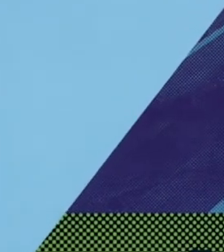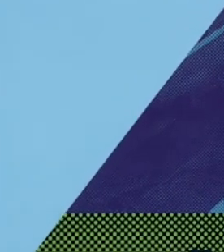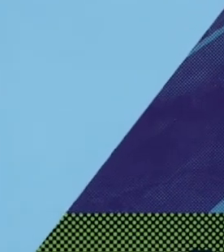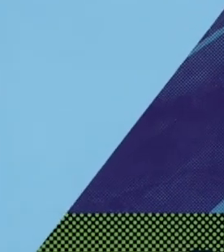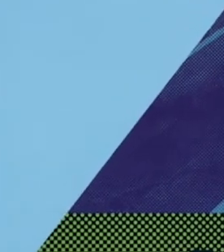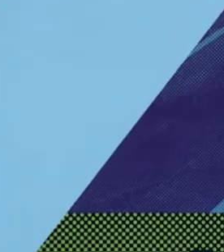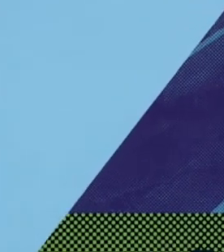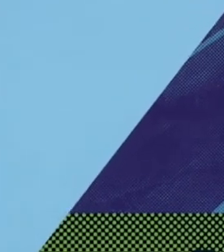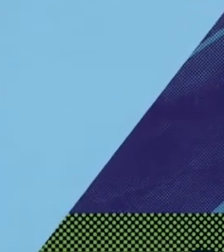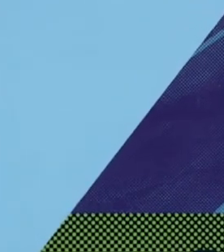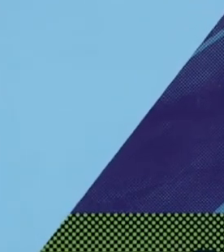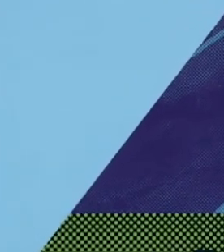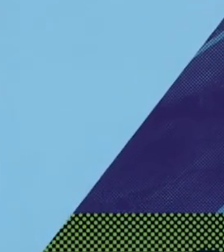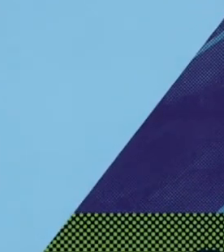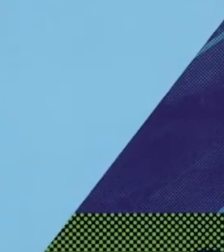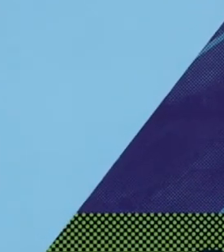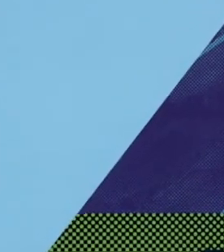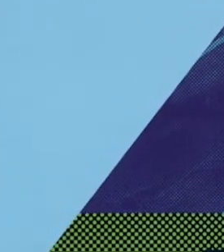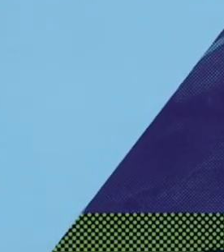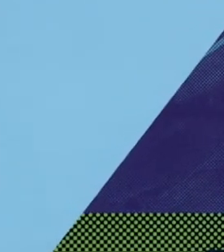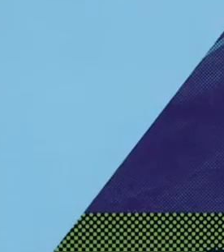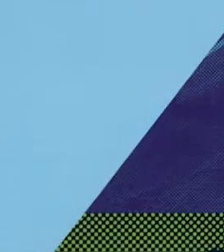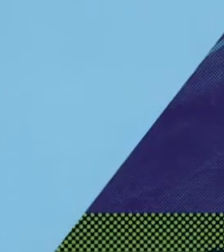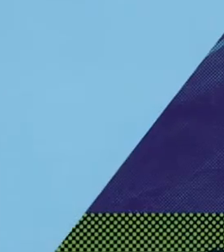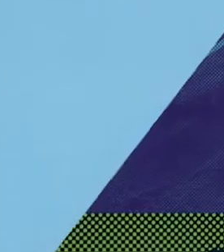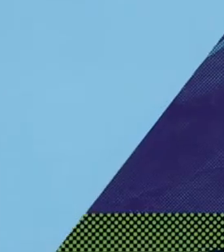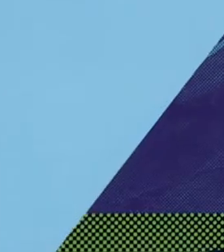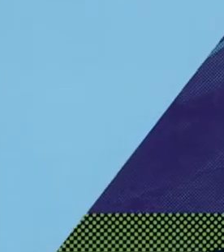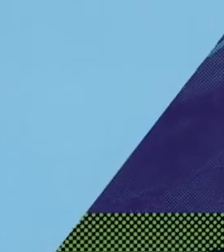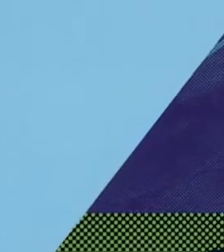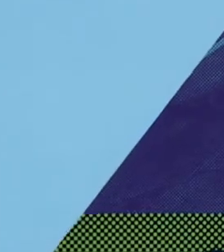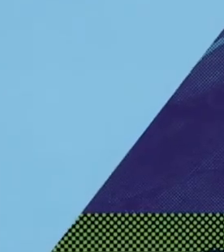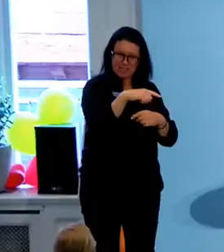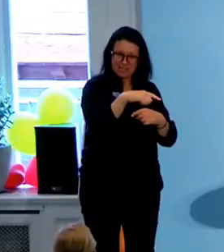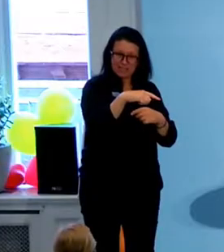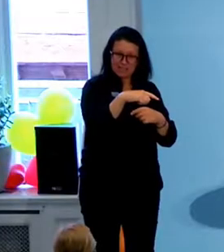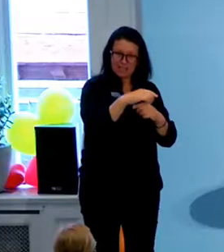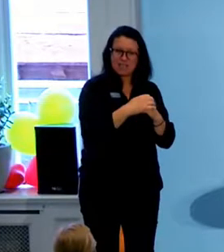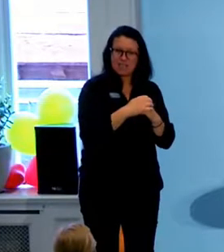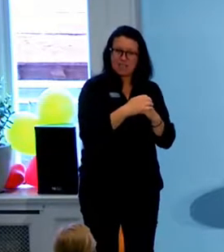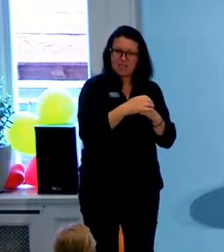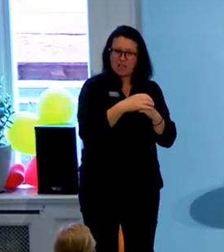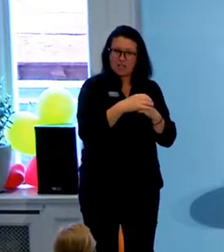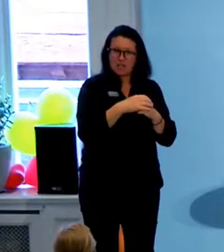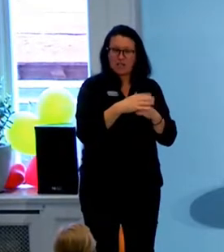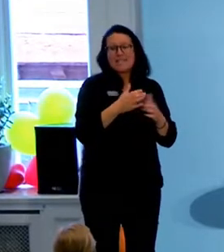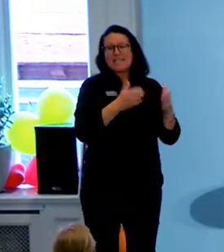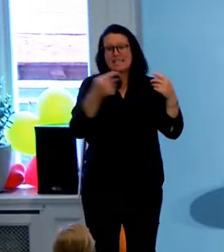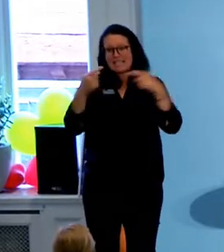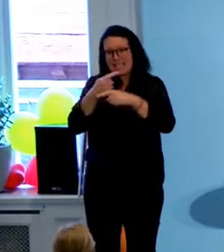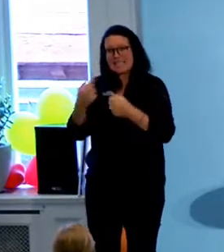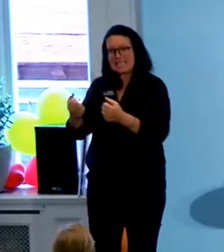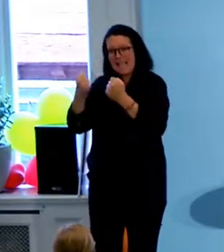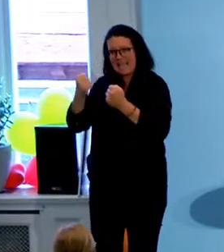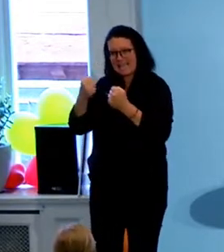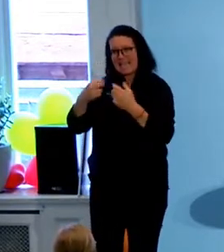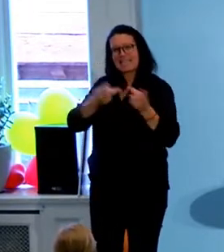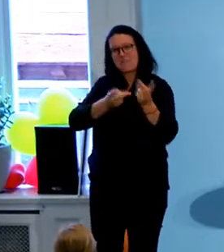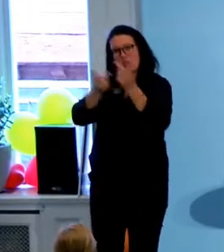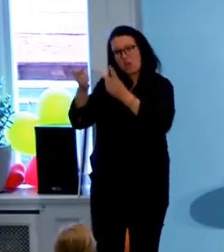och det hedersrelaterade våldsutsattheten och som stärker en demokratisk normbildning.